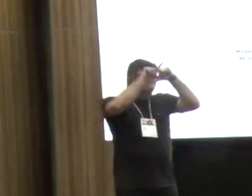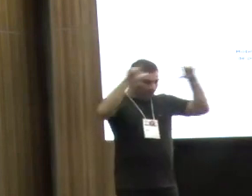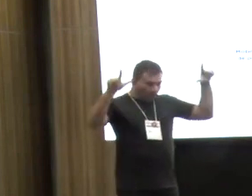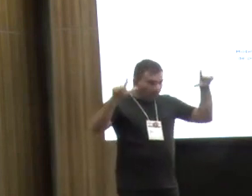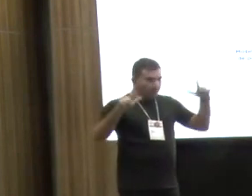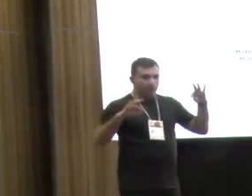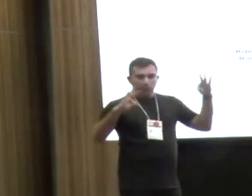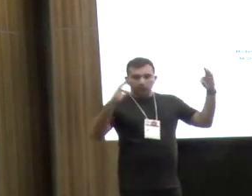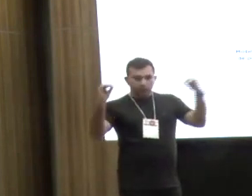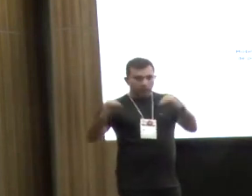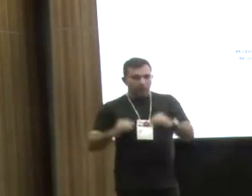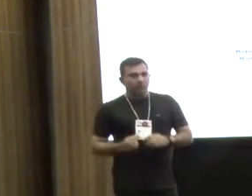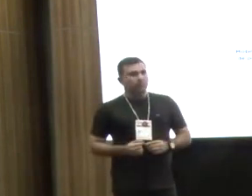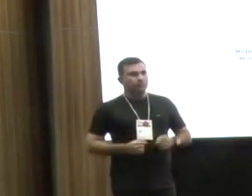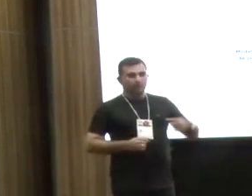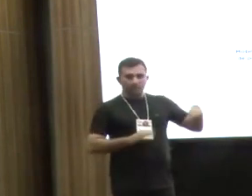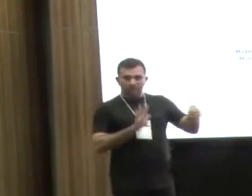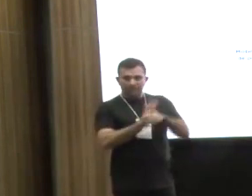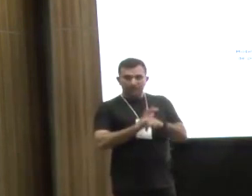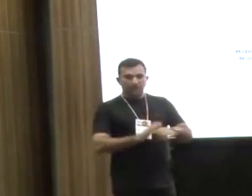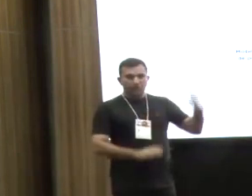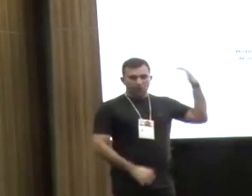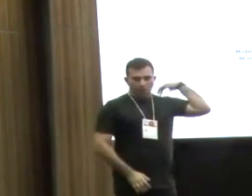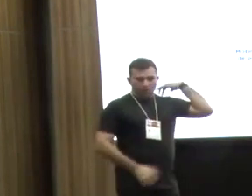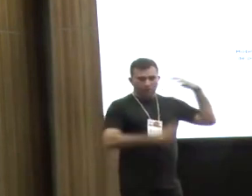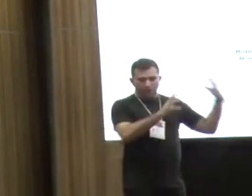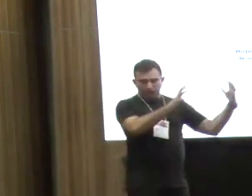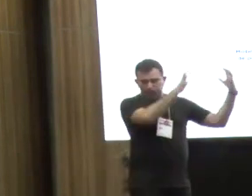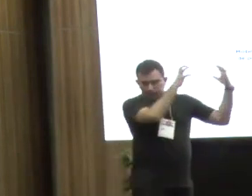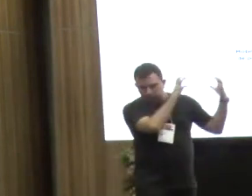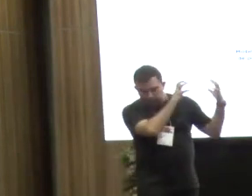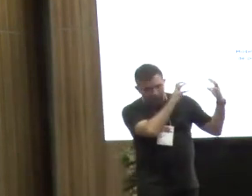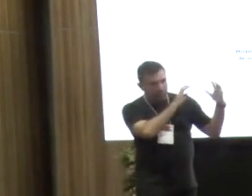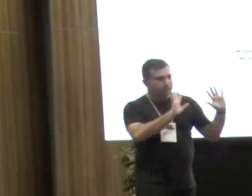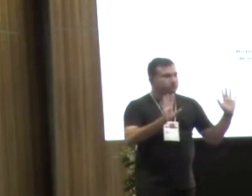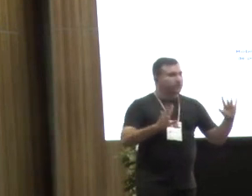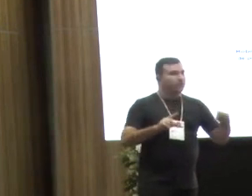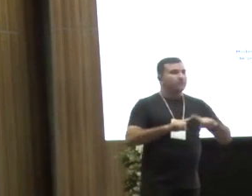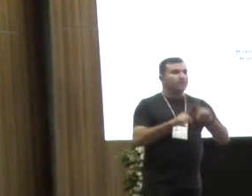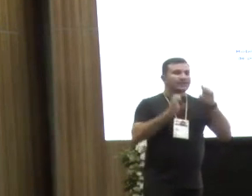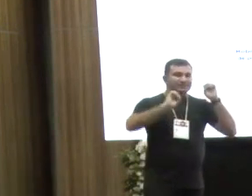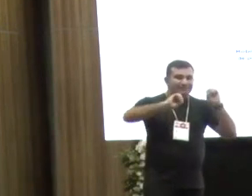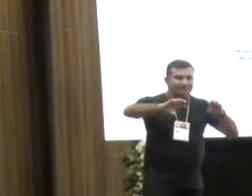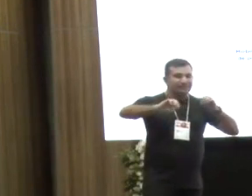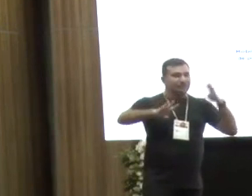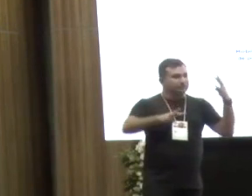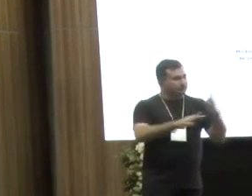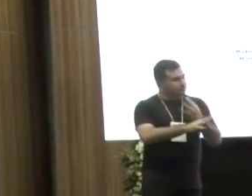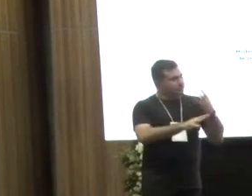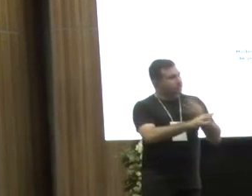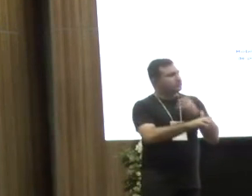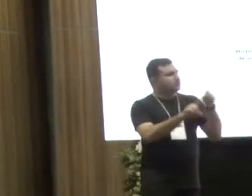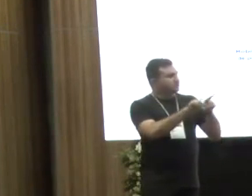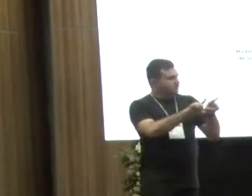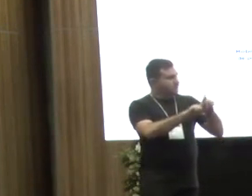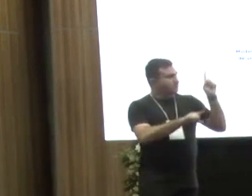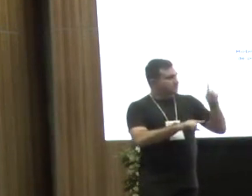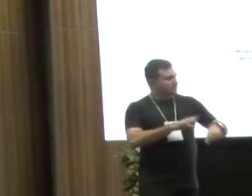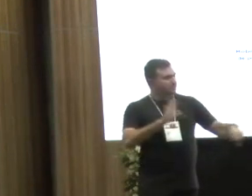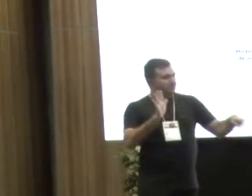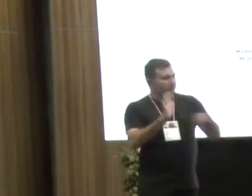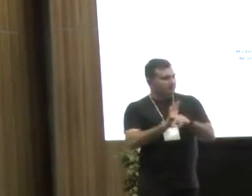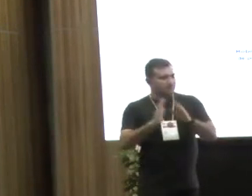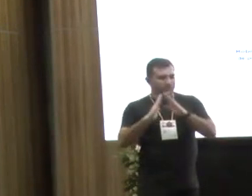achar que tudo está nas nossas costas. Mas eu estou dizendo que ensinar resiliência também é tarefa das